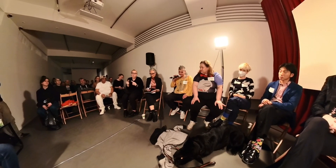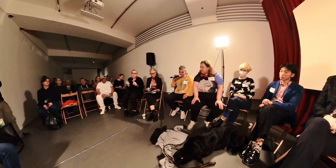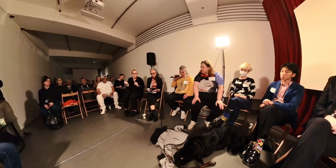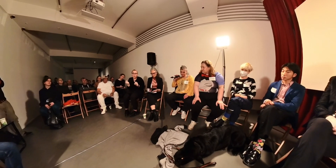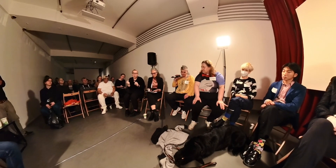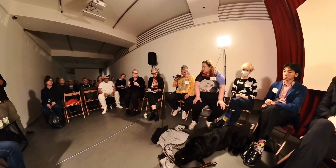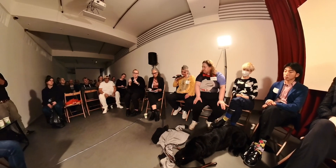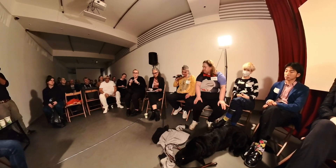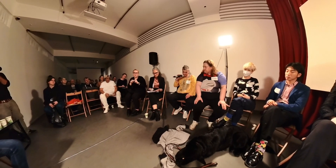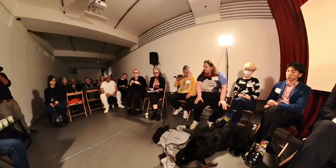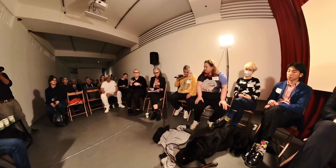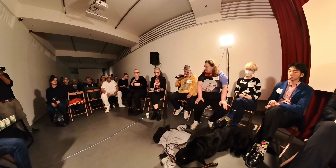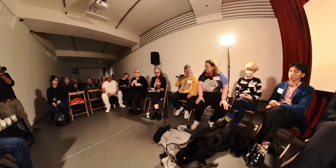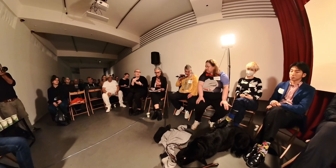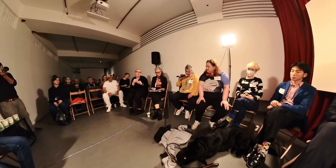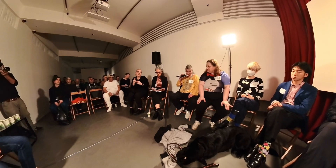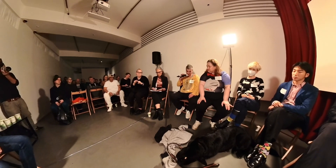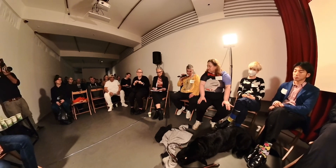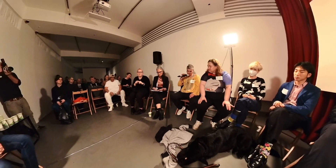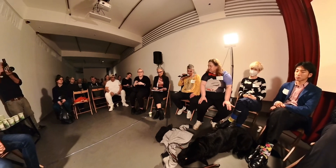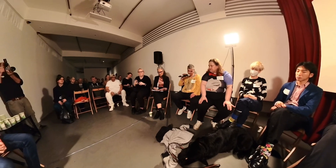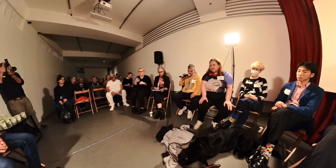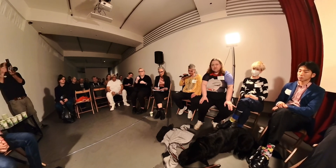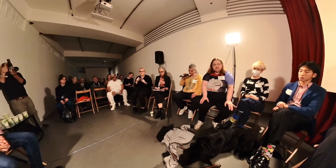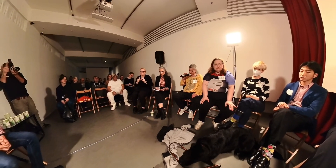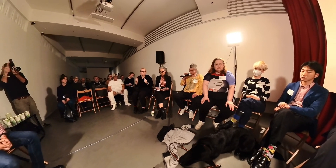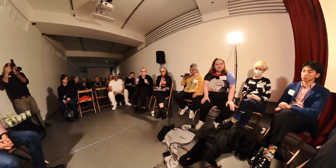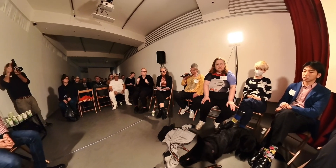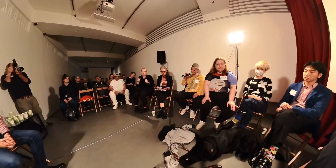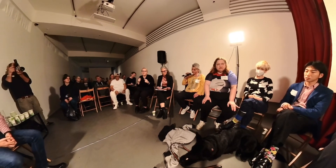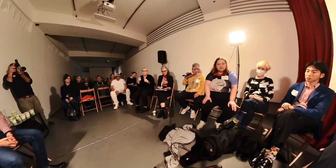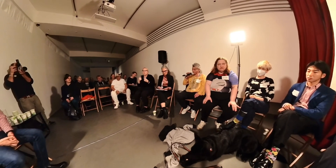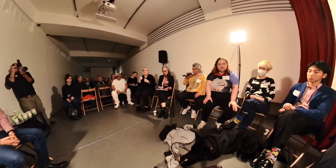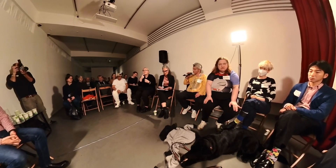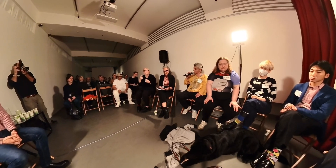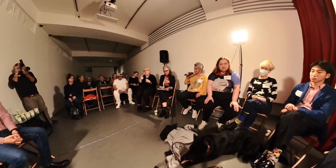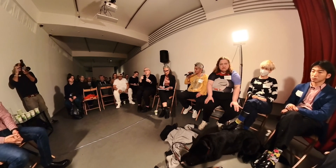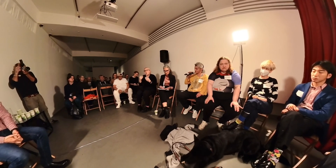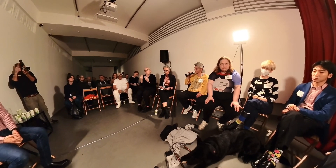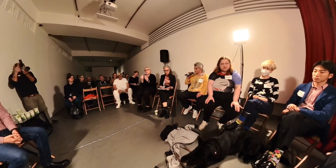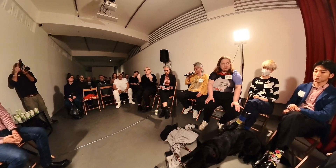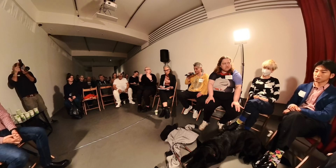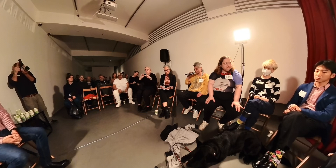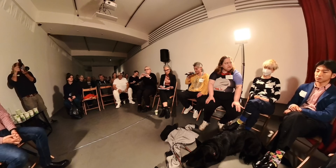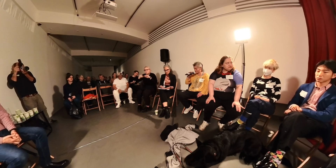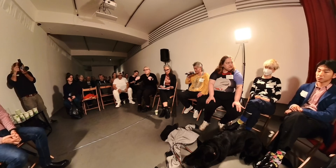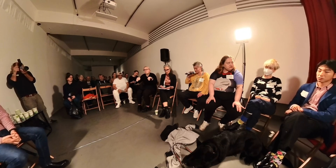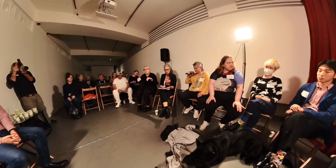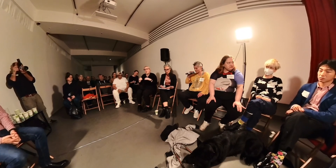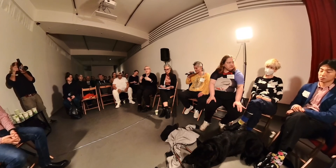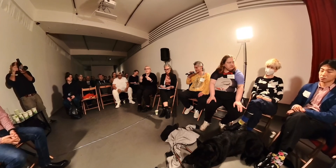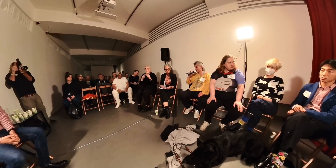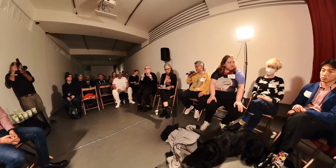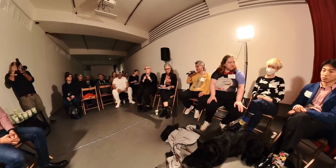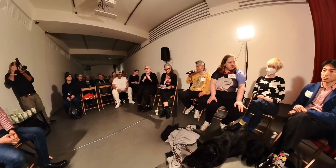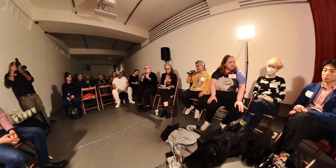které nás rozčilujou a které jakoby chceme tady tu zeď zbořit a propojit ty světy, protože všichni jsme úplně ty